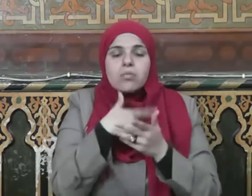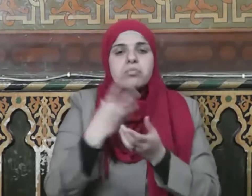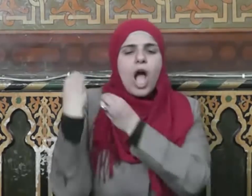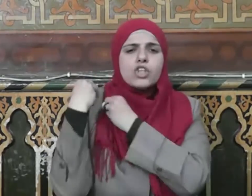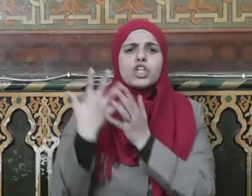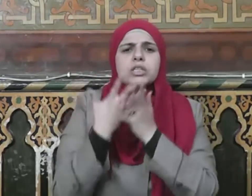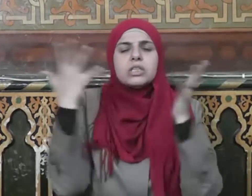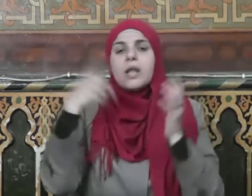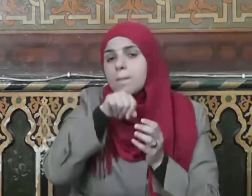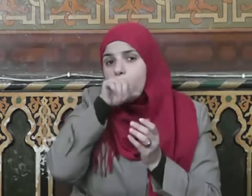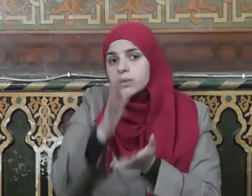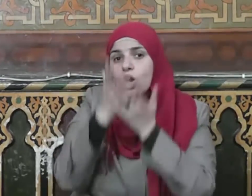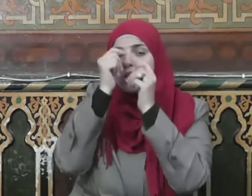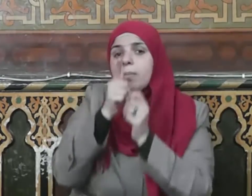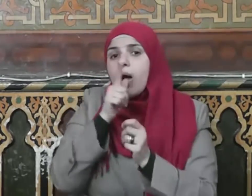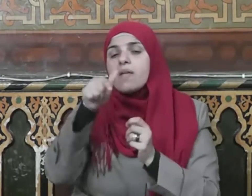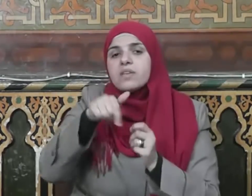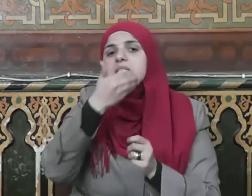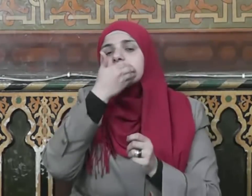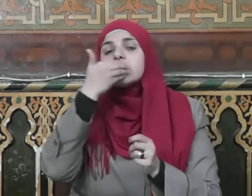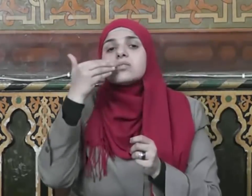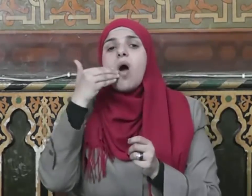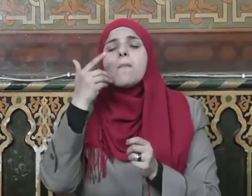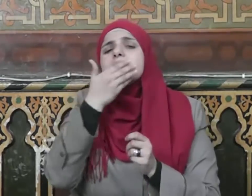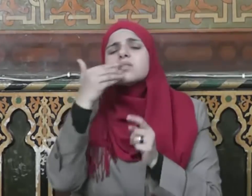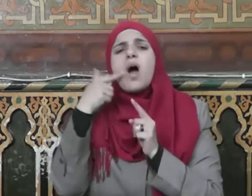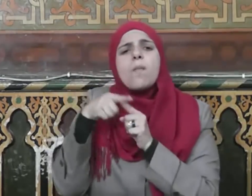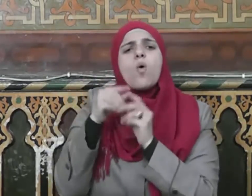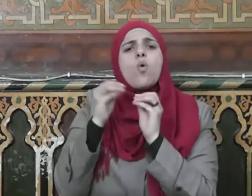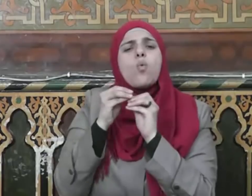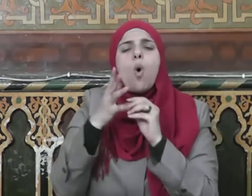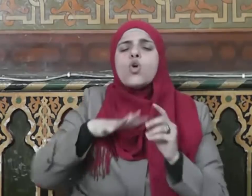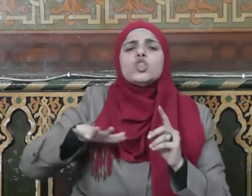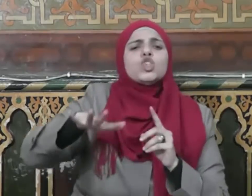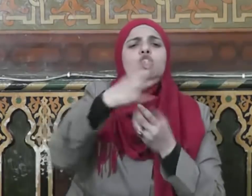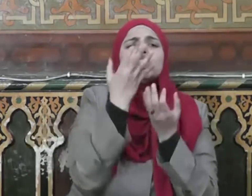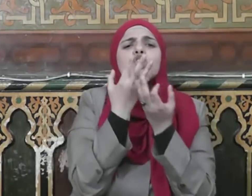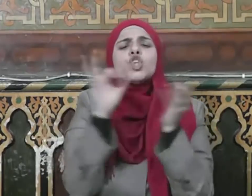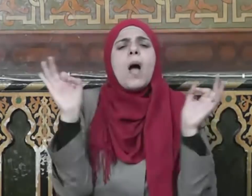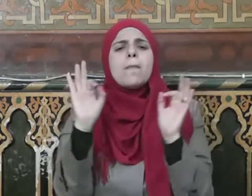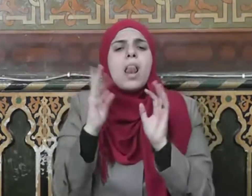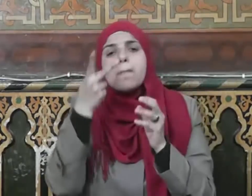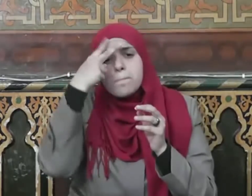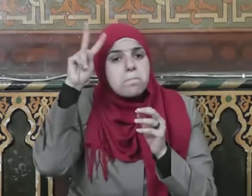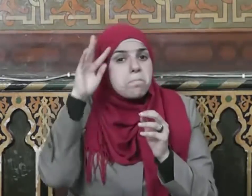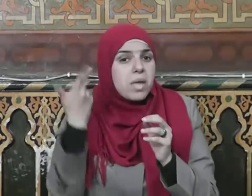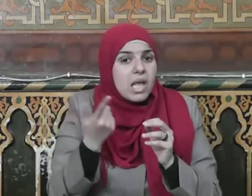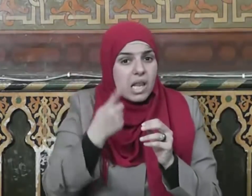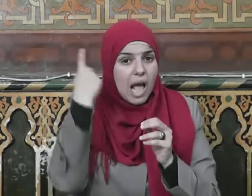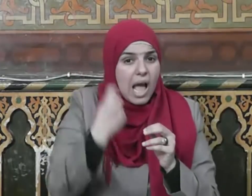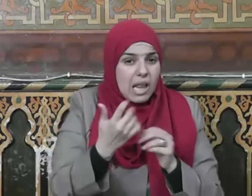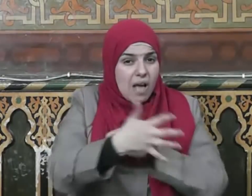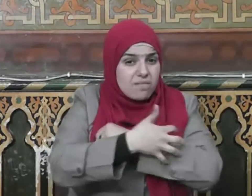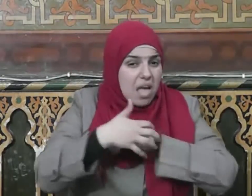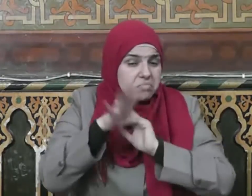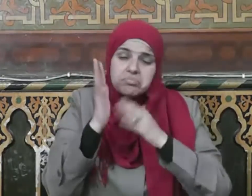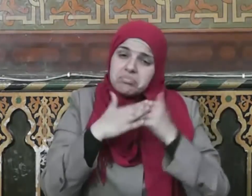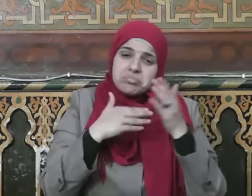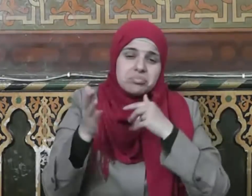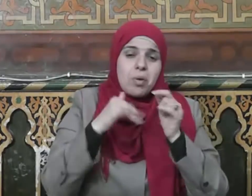صائما جاءت نكرة لتفيد العموم والشمول. فإلى جانب إطعام